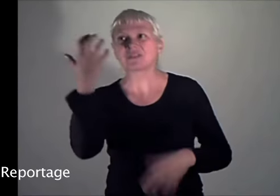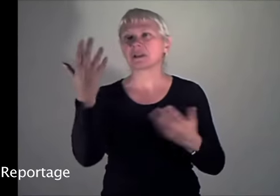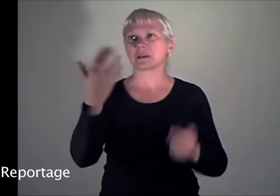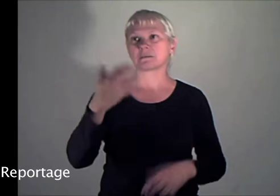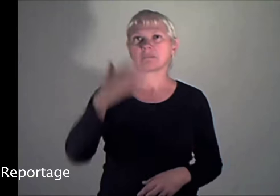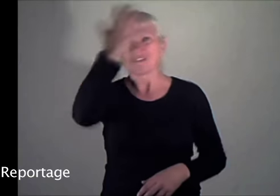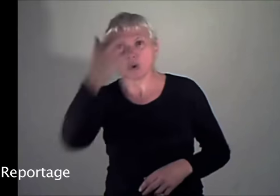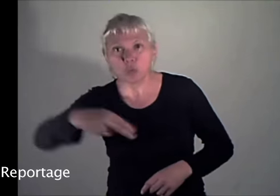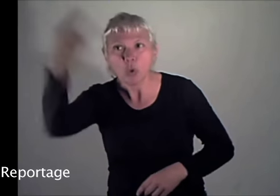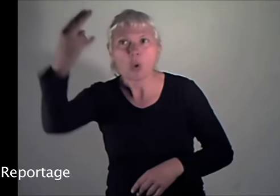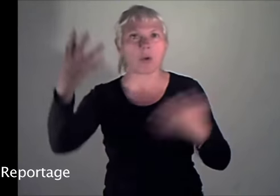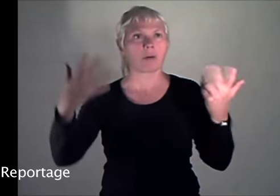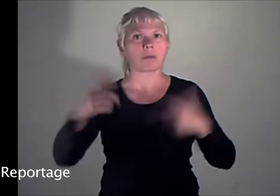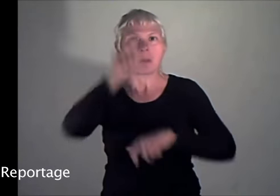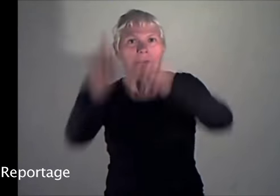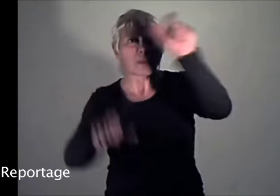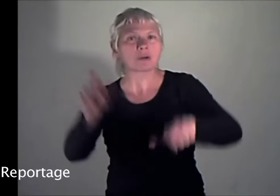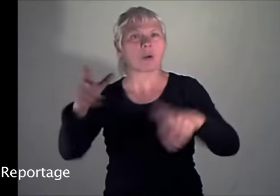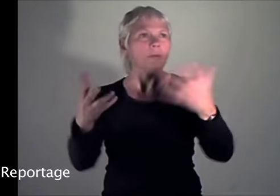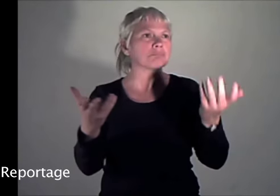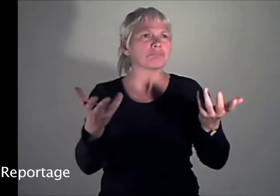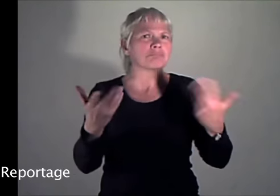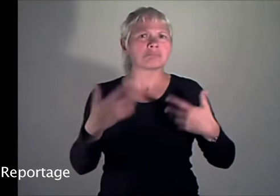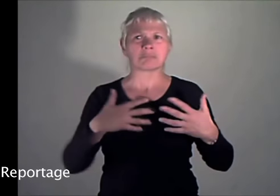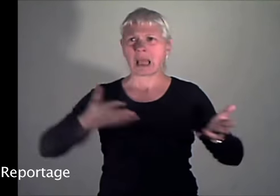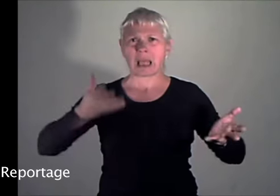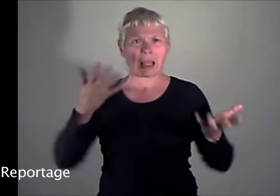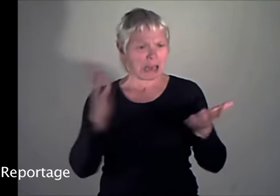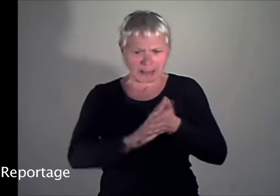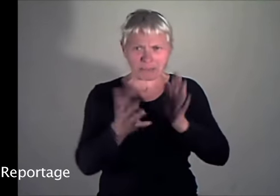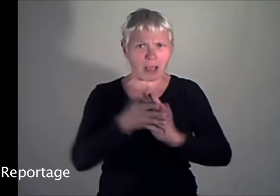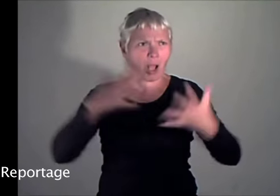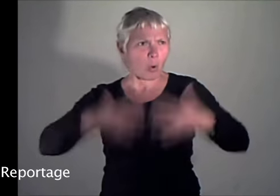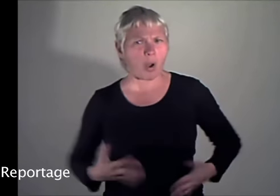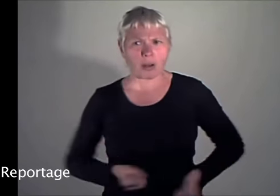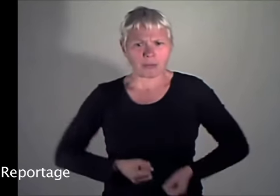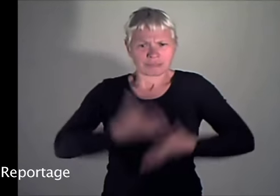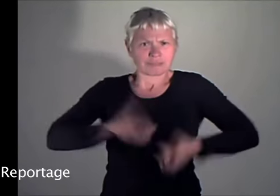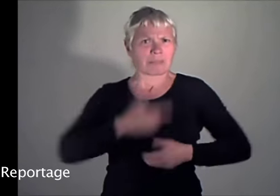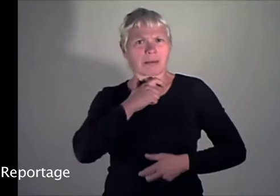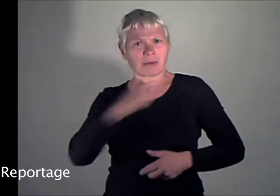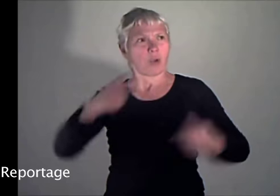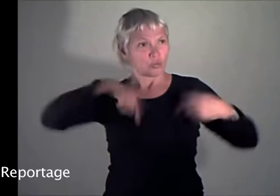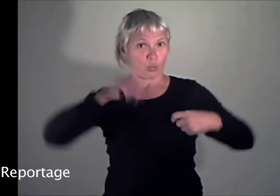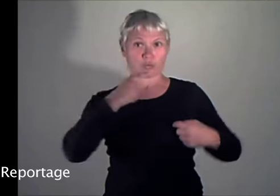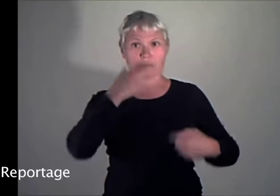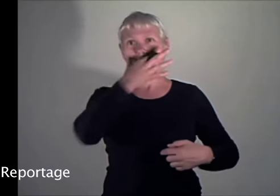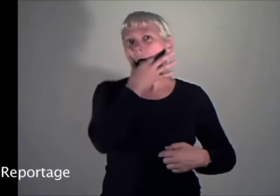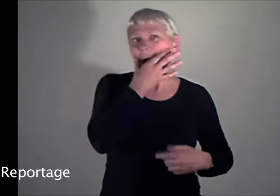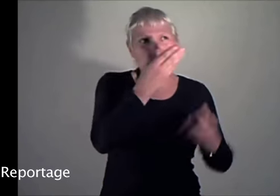au Maroc, au Maghreb, voilà, c'est des gens qui parlent tout le temps avec leurs mains, avec leur corps, avec eux on est hyper